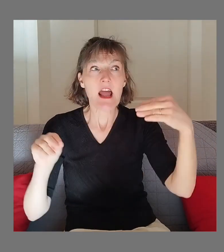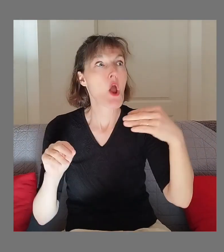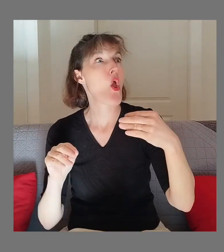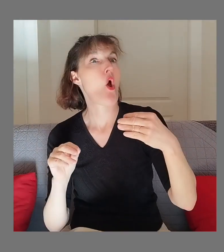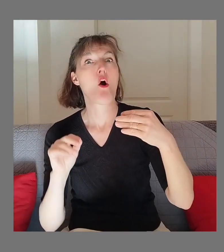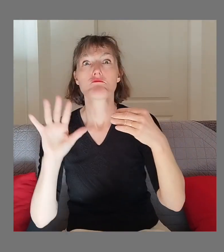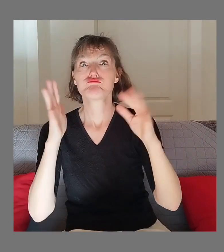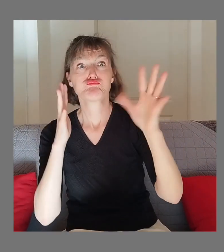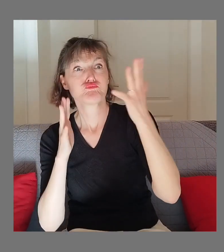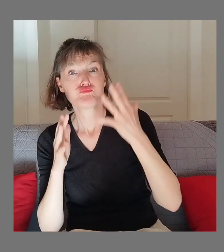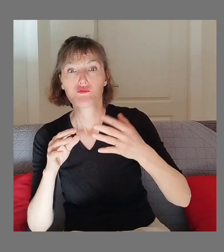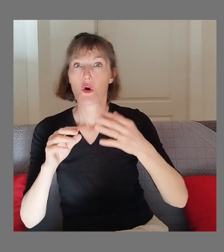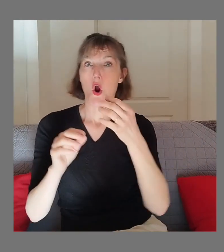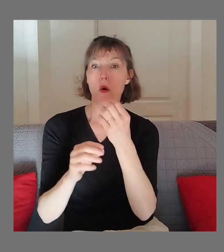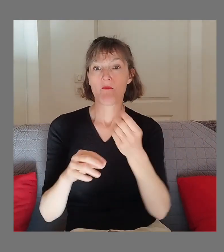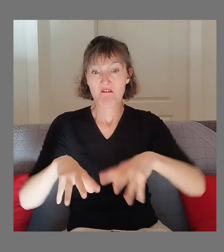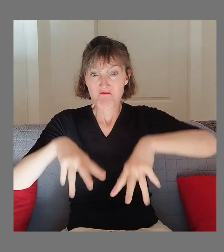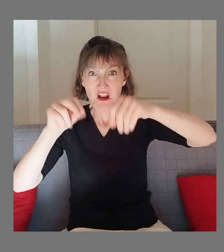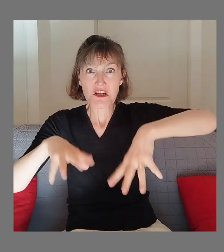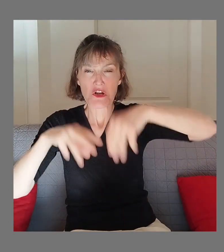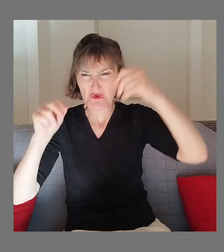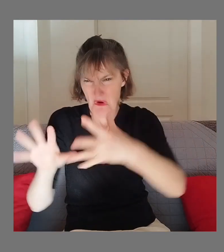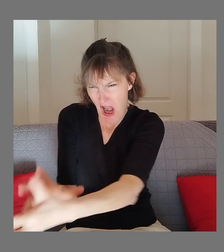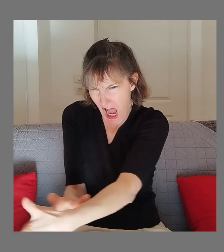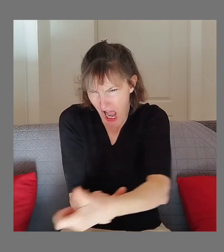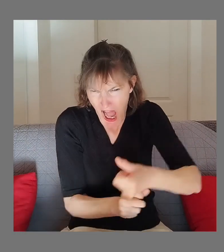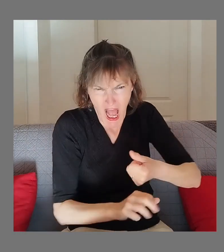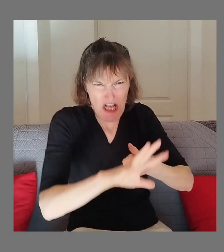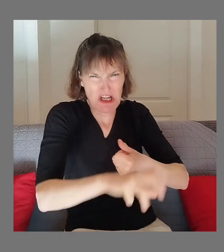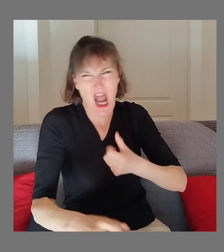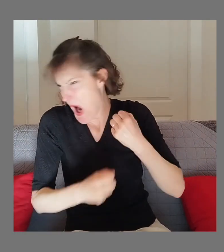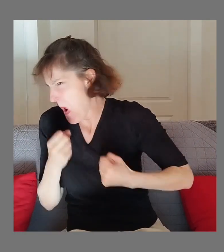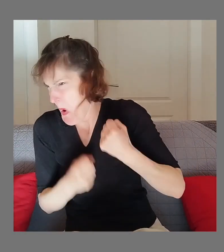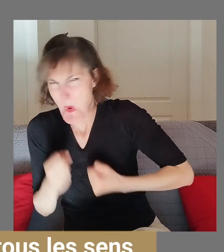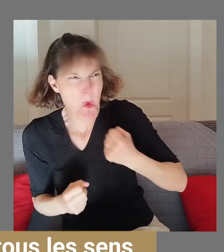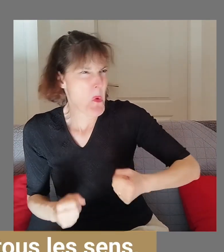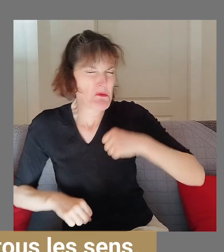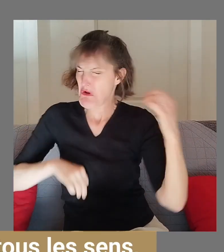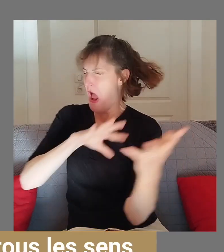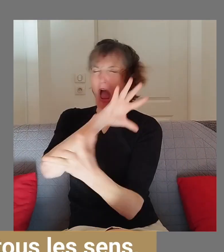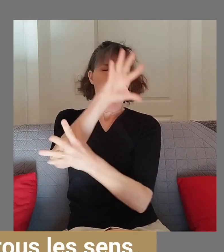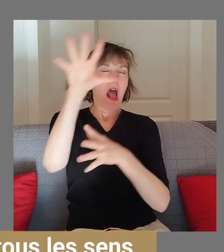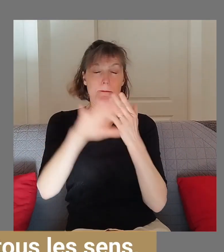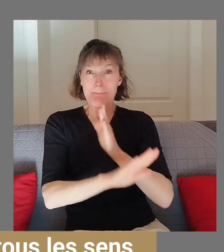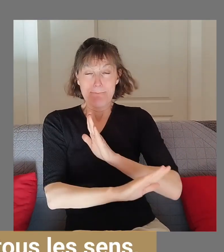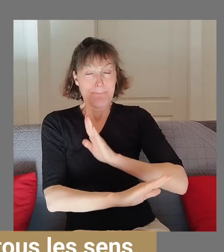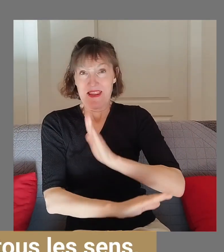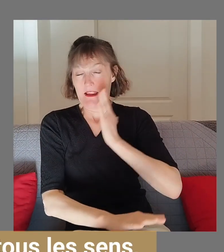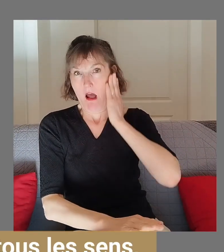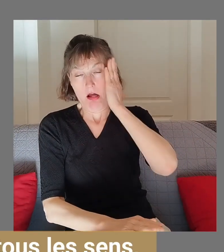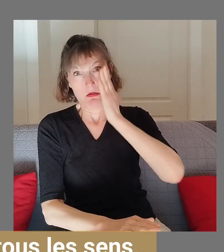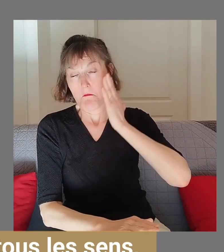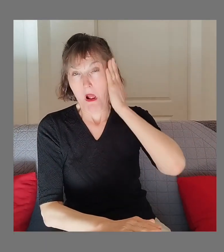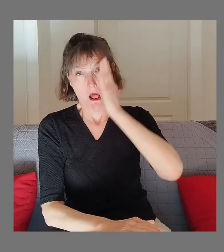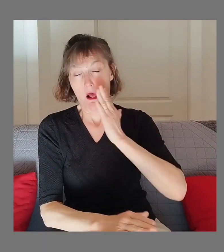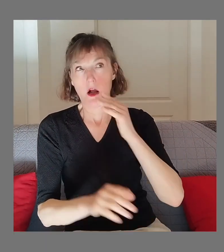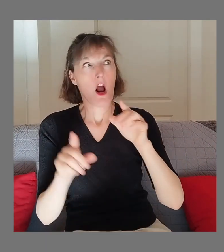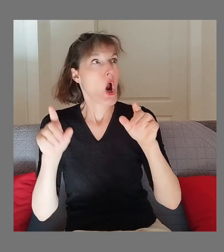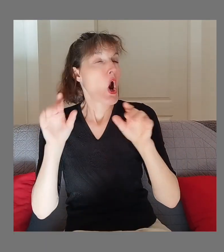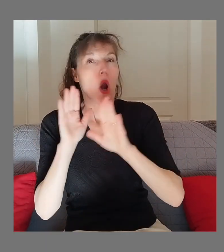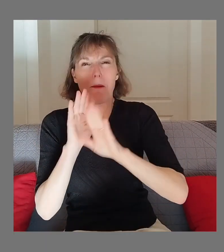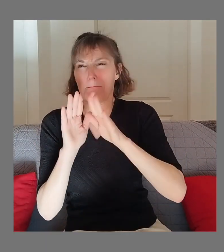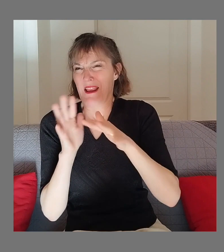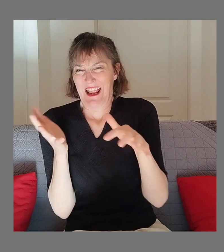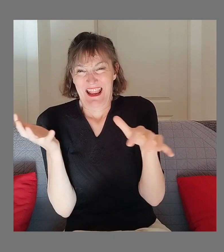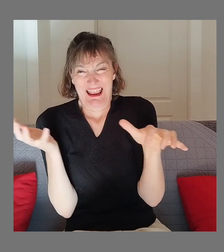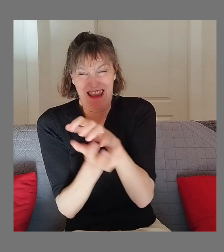murs. À l'extérieur, avec la végétation, les buissons, elle court dans tous les sens, elle arrache les buissons, comme un animal